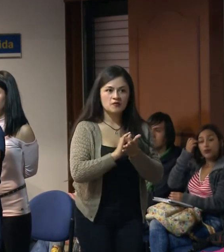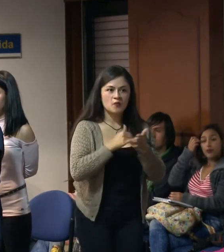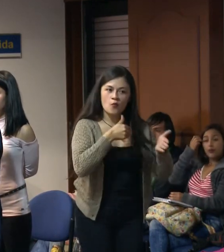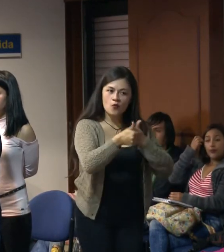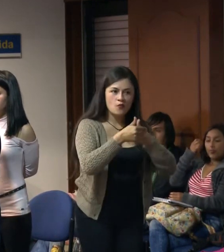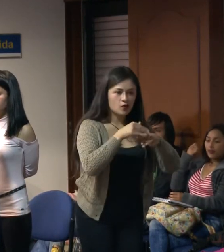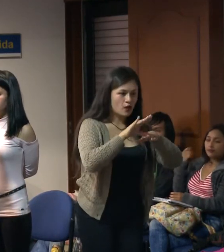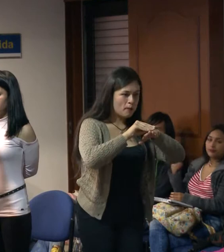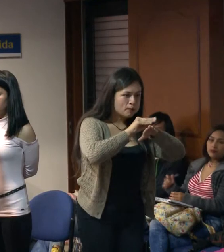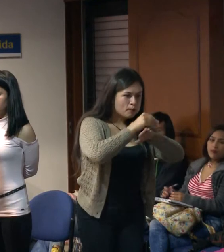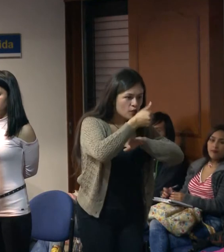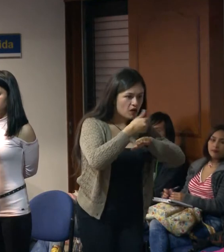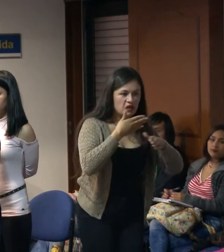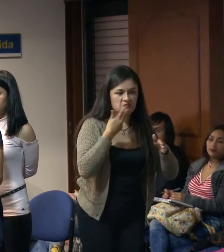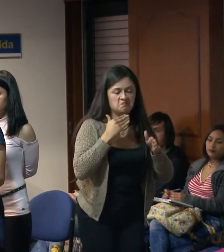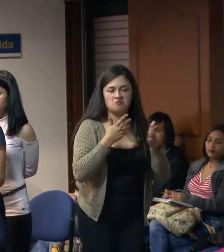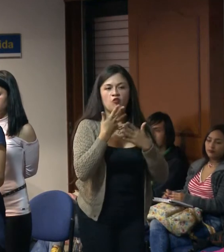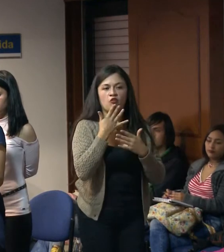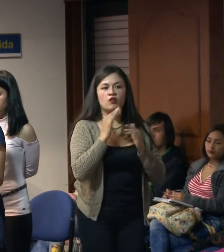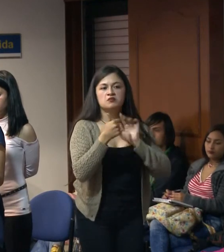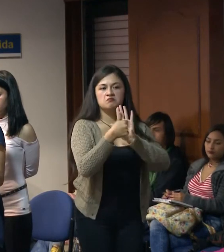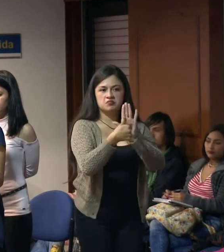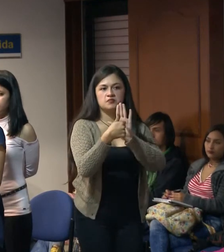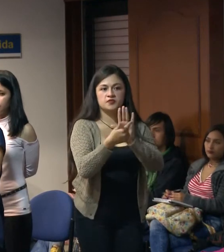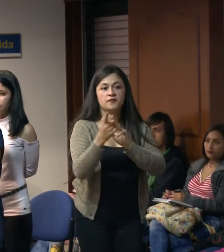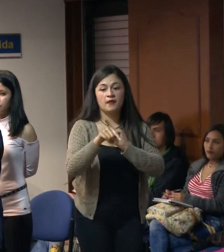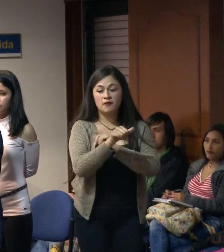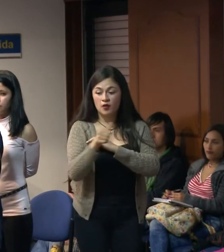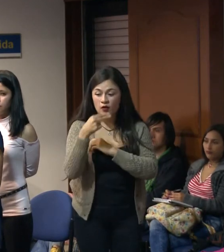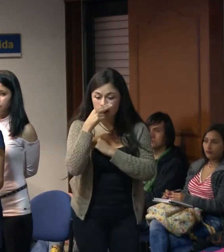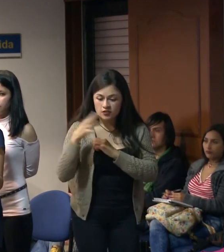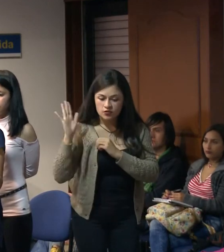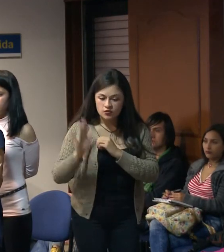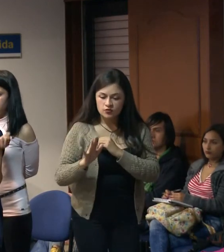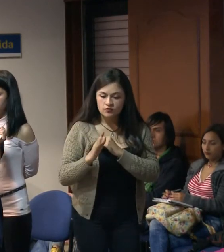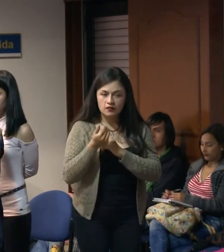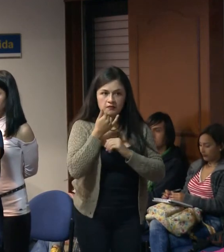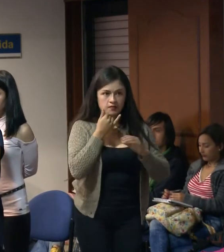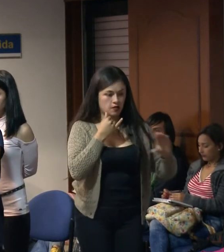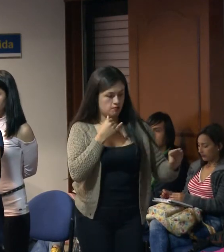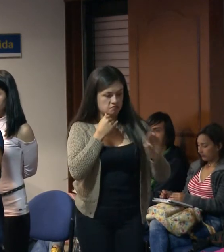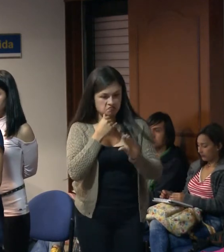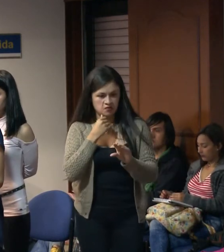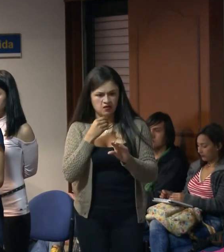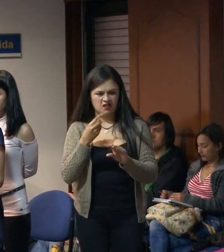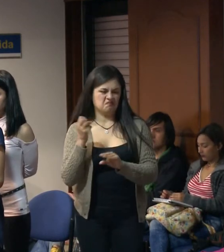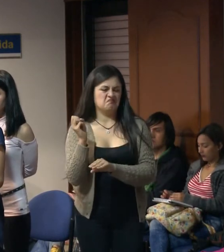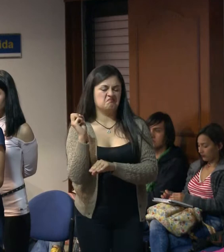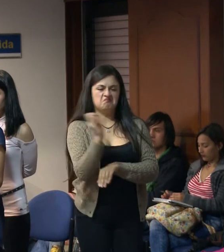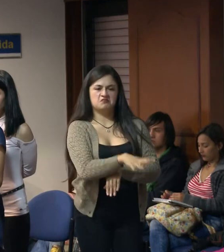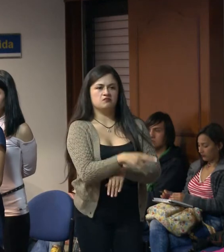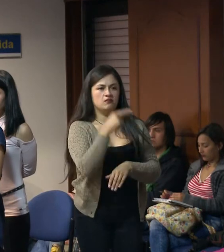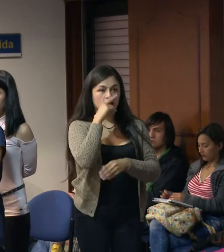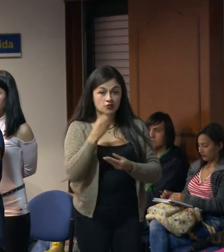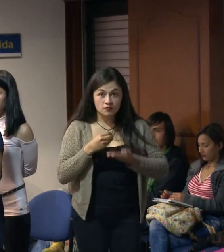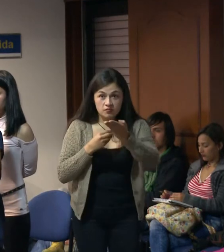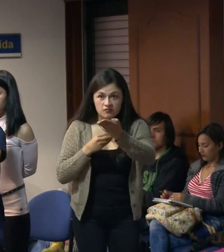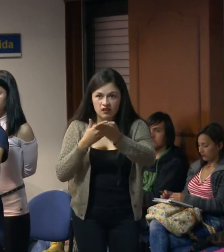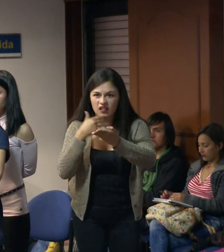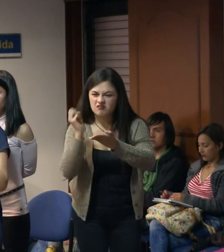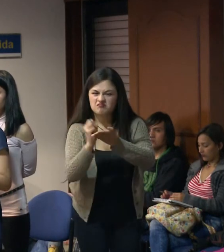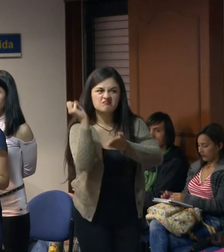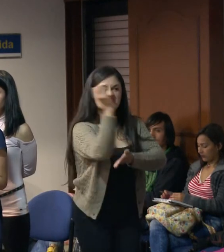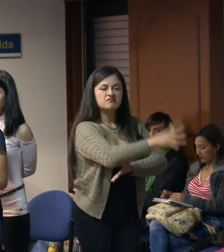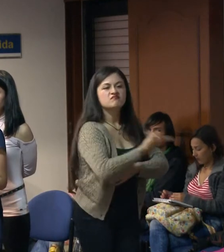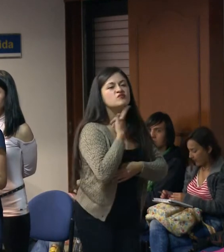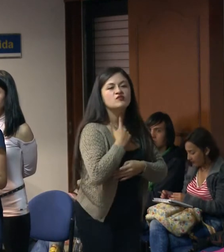textura. Con otros teníamos ciertas reacciones que entonces lo cogían y lo tiraban porque no les gustaba o lo mandaban